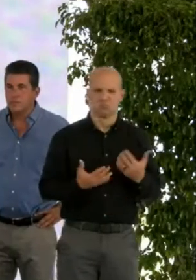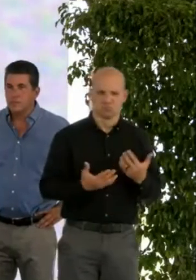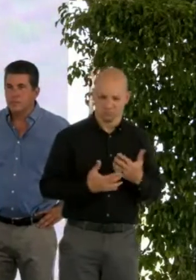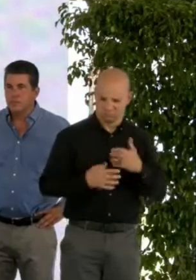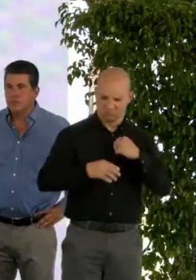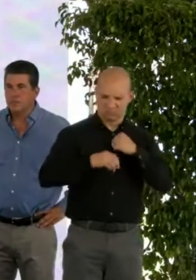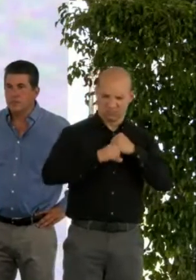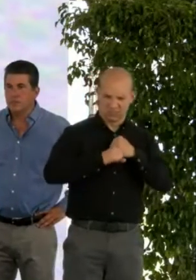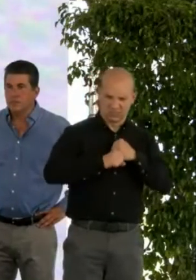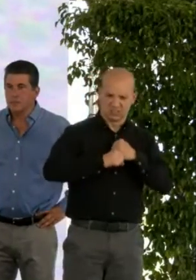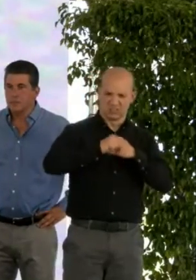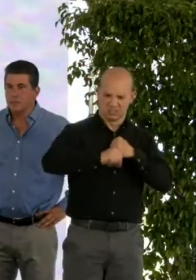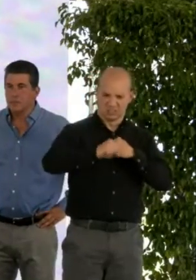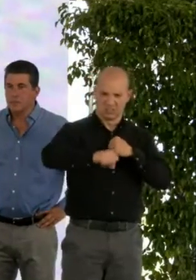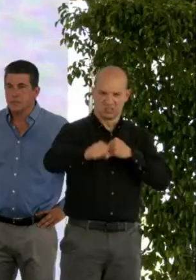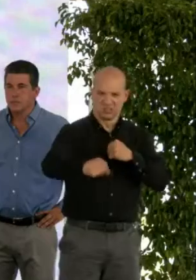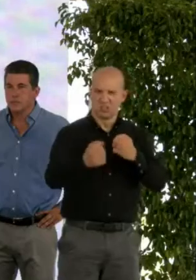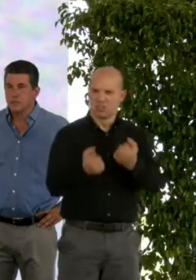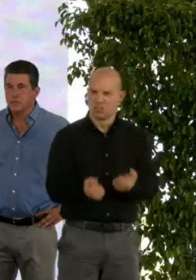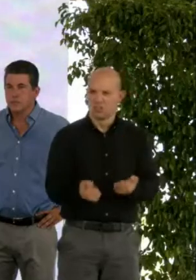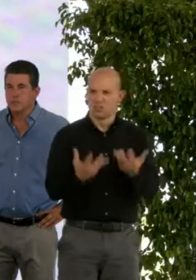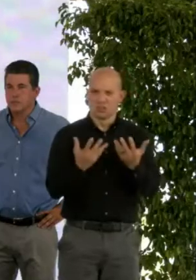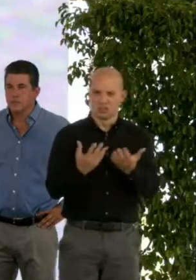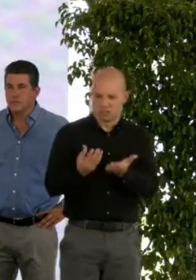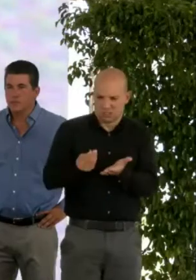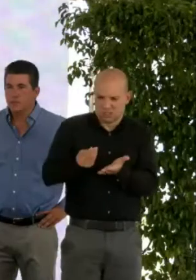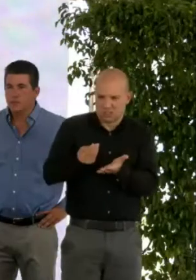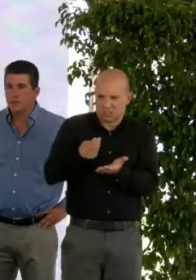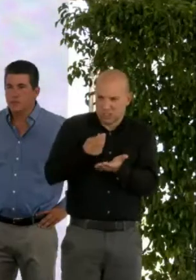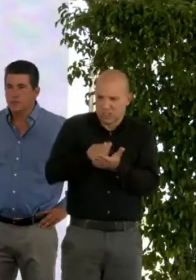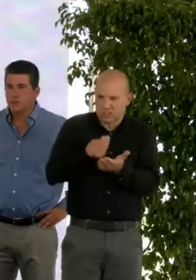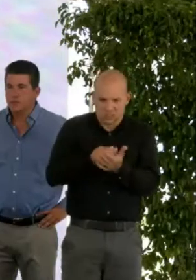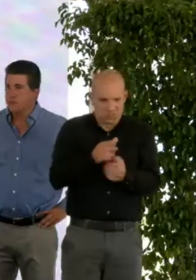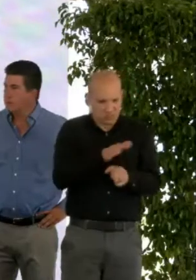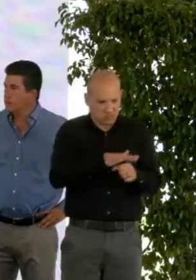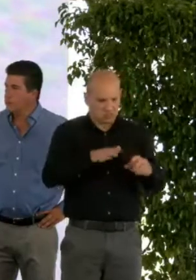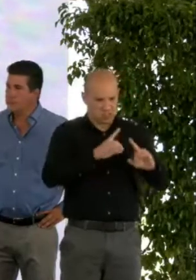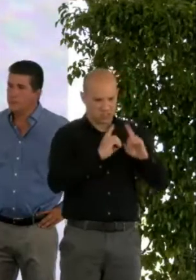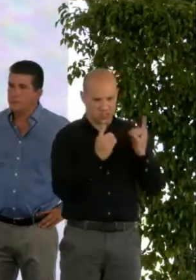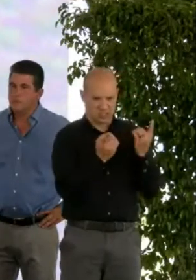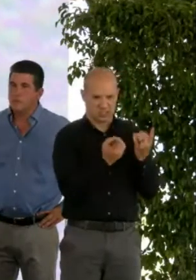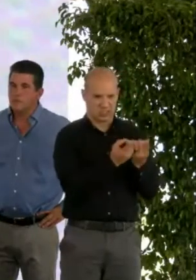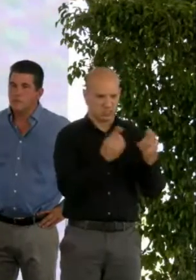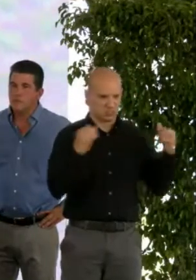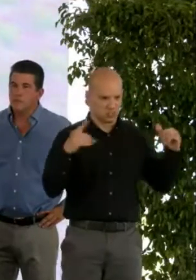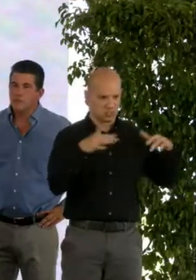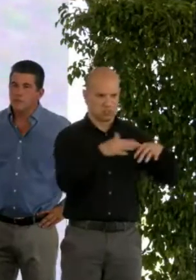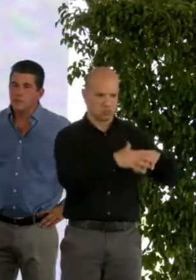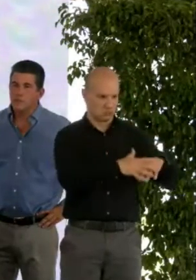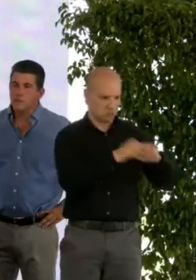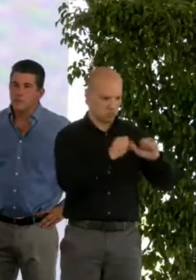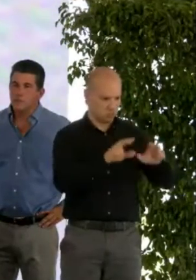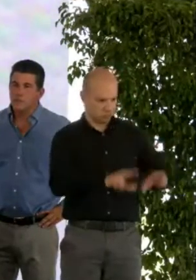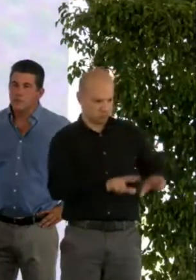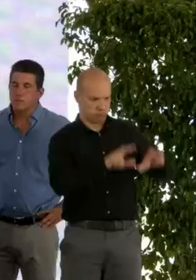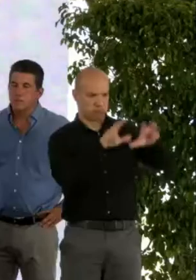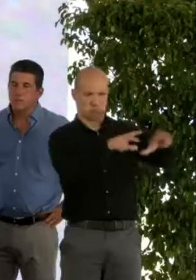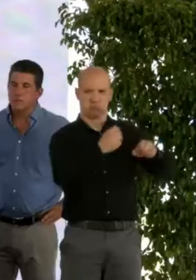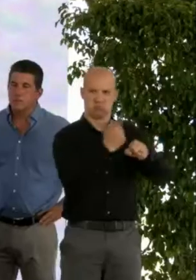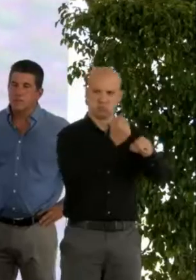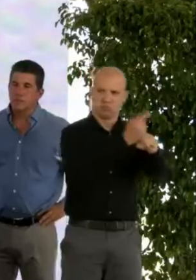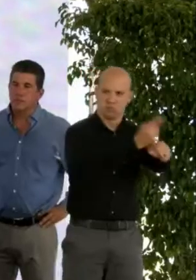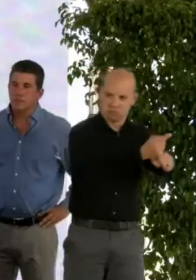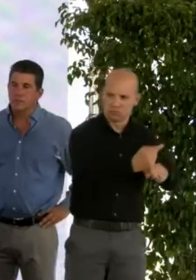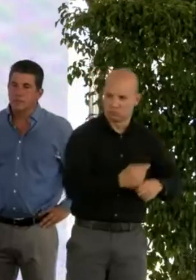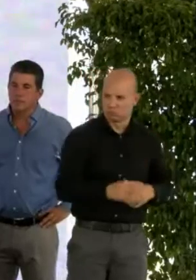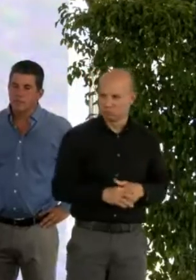posibles hay y con cuánto dinero, ¿verdad?, la autoridad del distrito de convenciones se podría, ¿verdad?, ingresar anualmente a base de lo que se genera